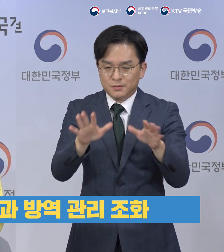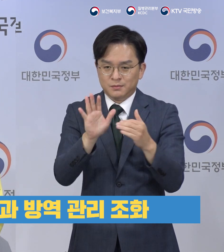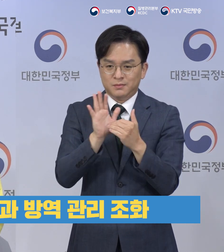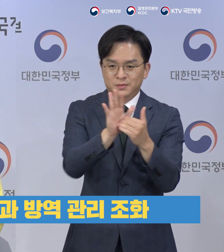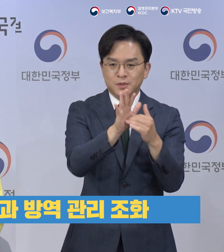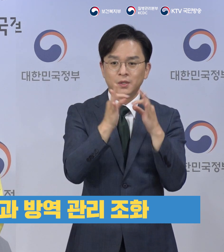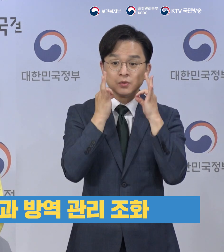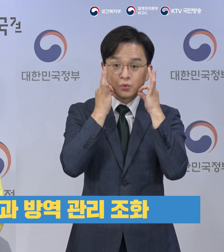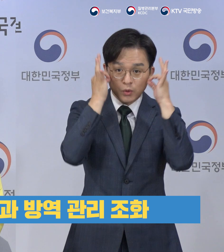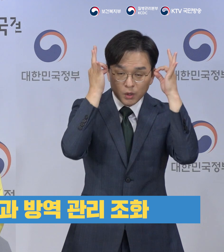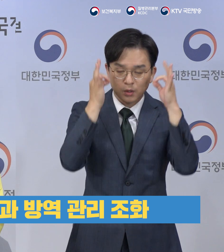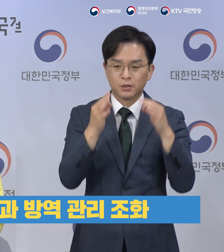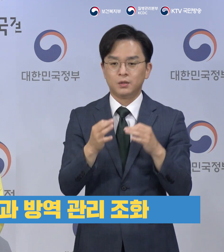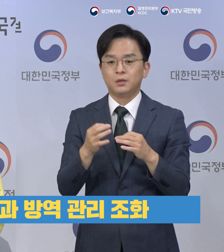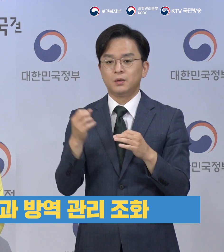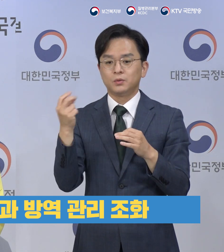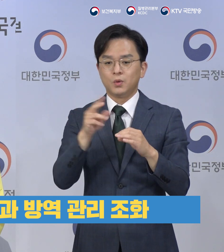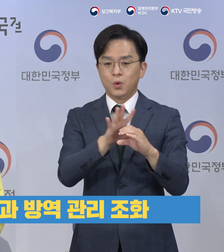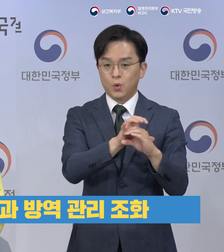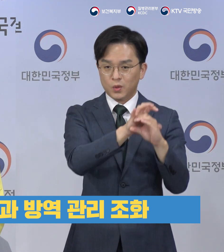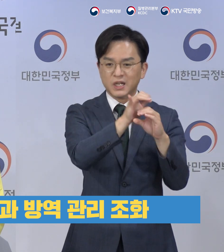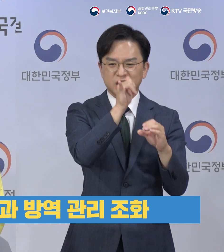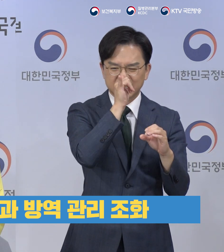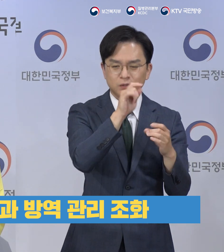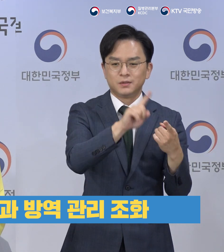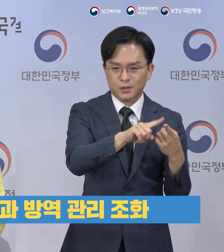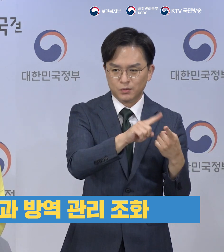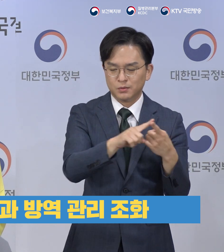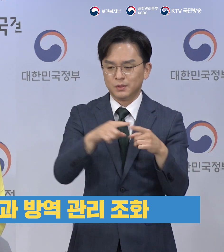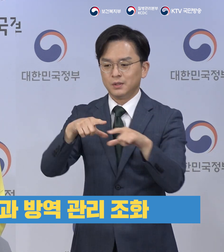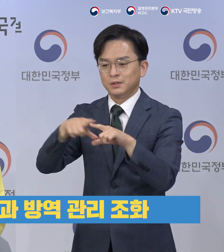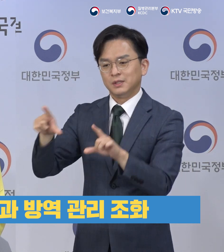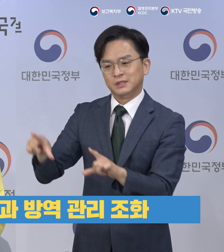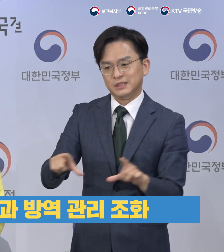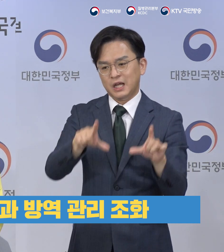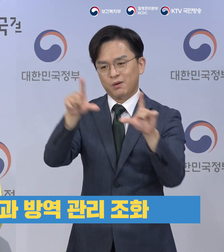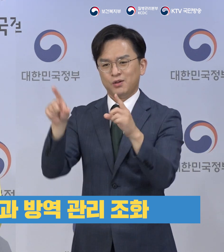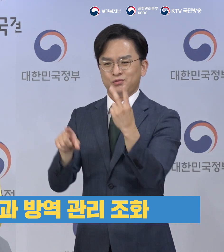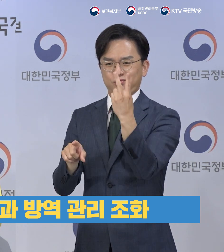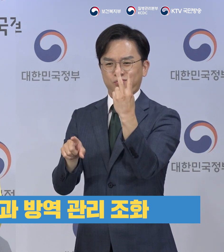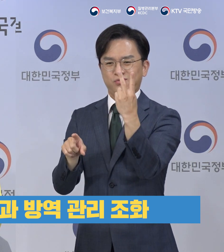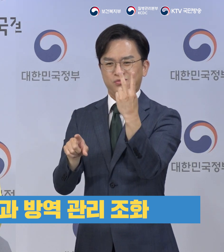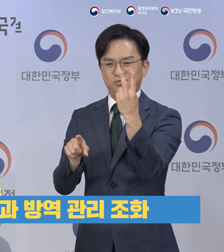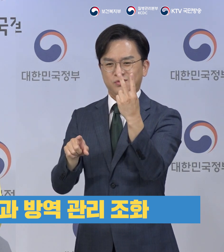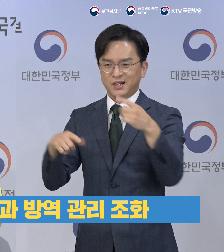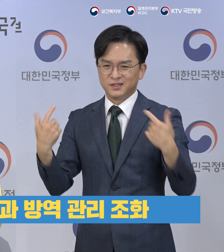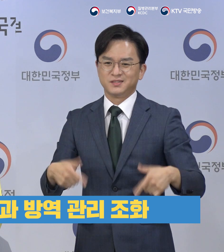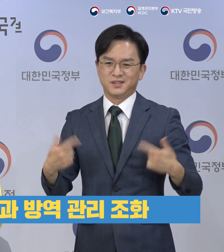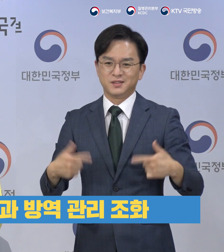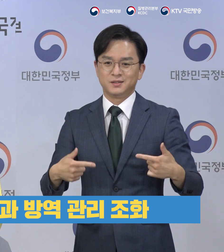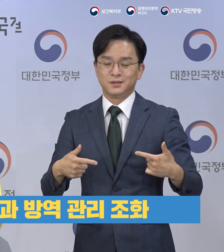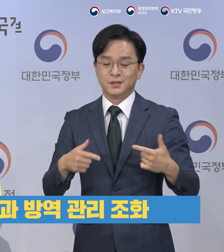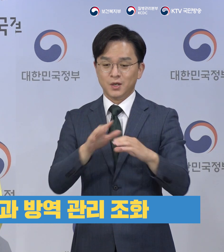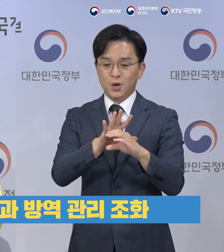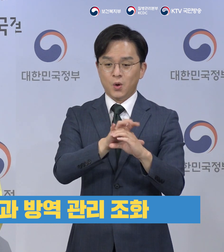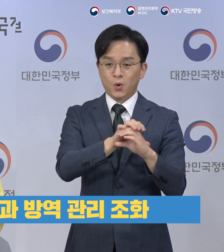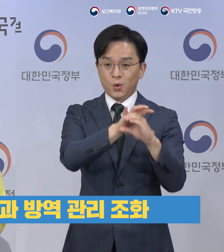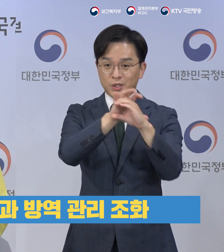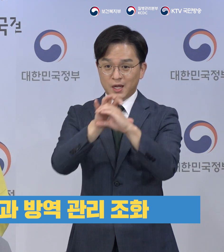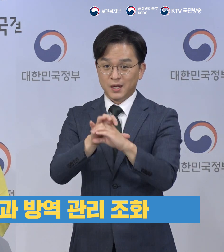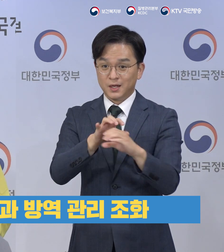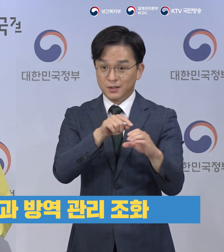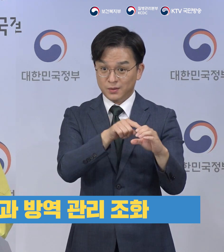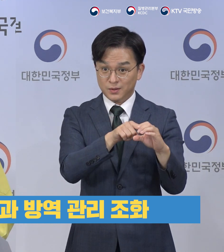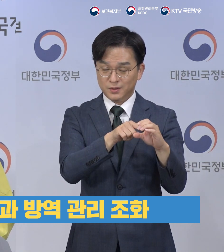해온 것처럼 코로나19의 유행을 지속적으로 억제해 나가며 일상생활과 방역관리를